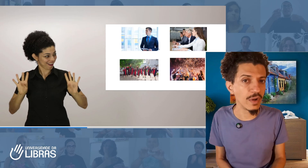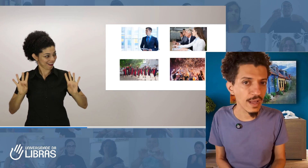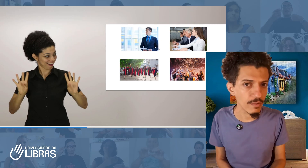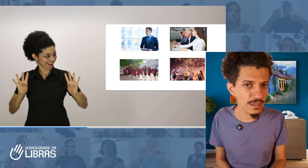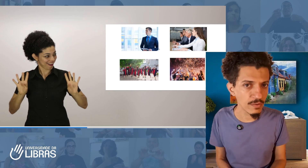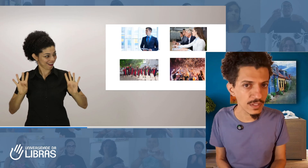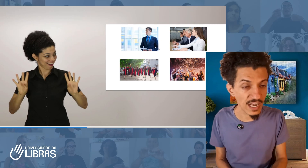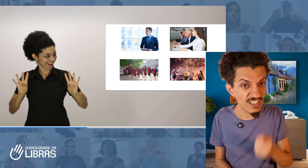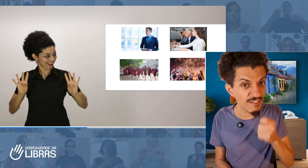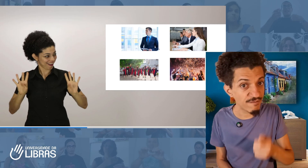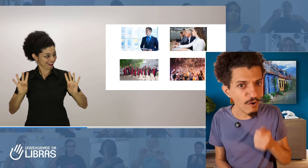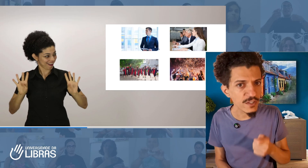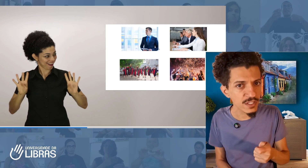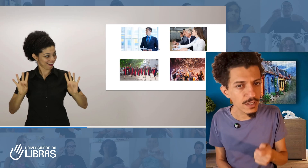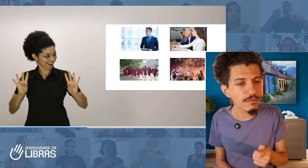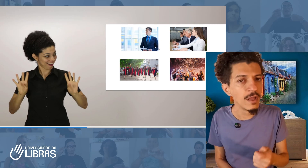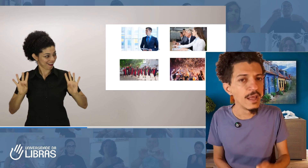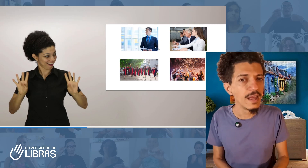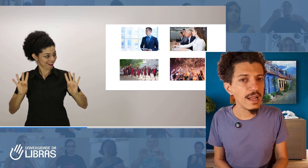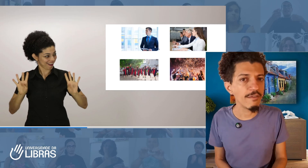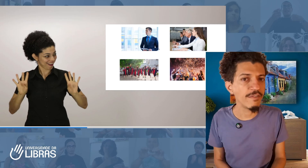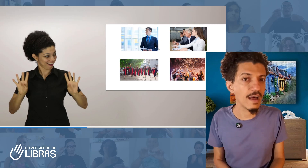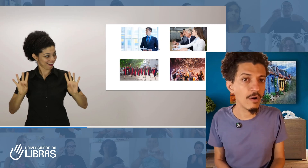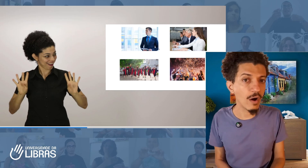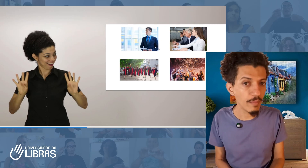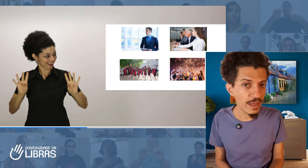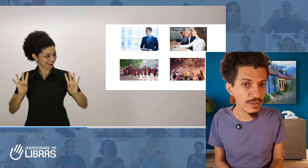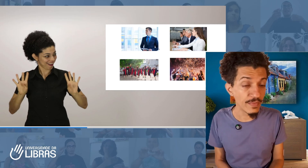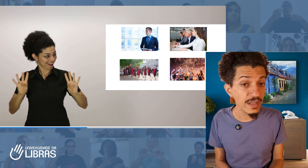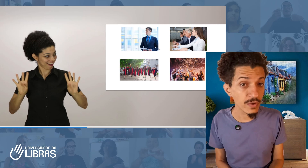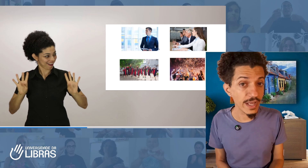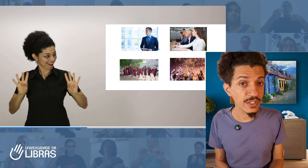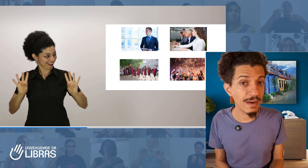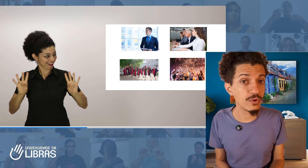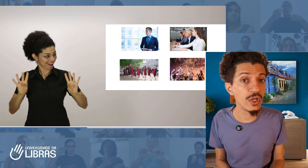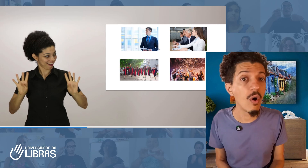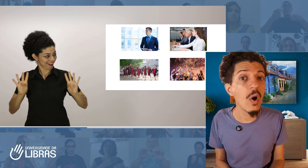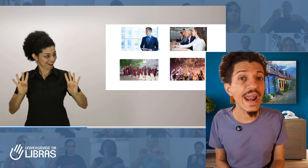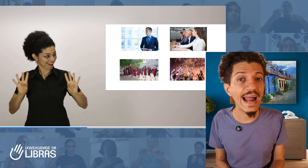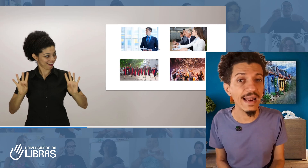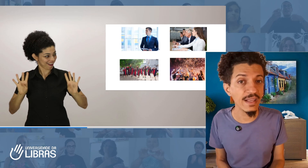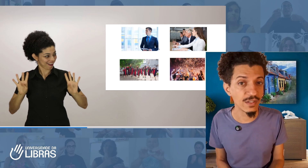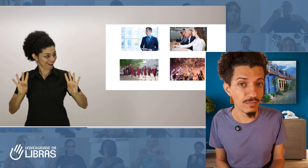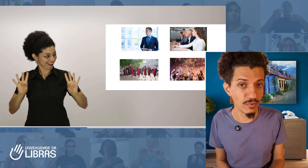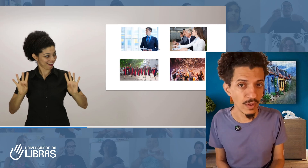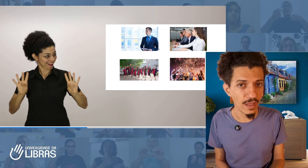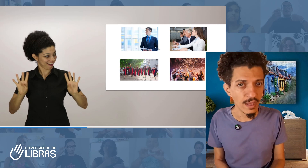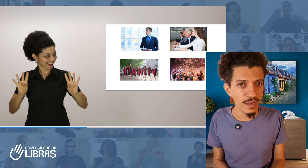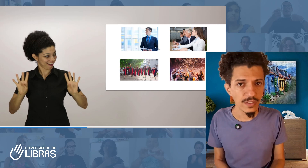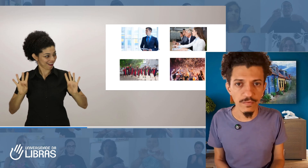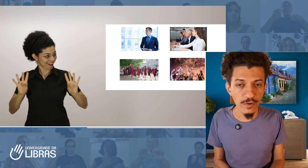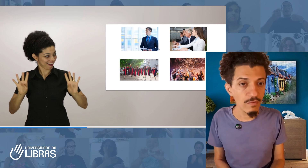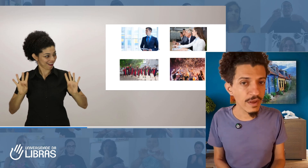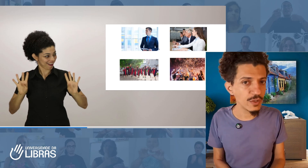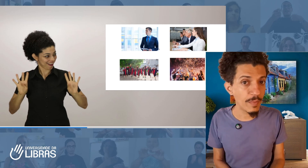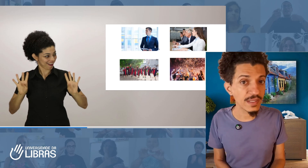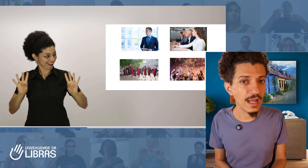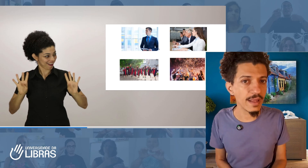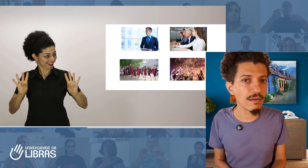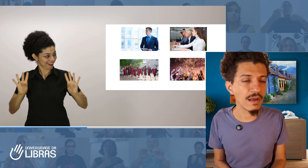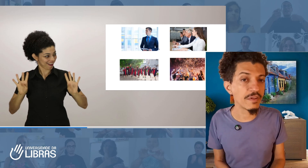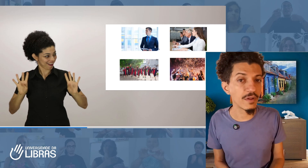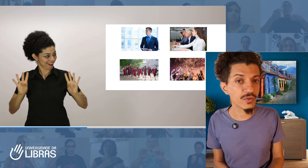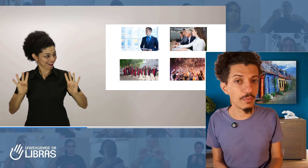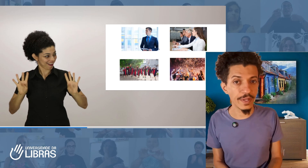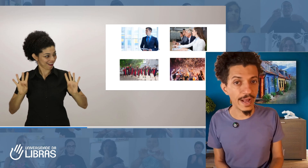se comunicar com as línguas de sinais e forçando ele a falar oralmente. Isso aí é chamado de oralismo. Isso foi um grande